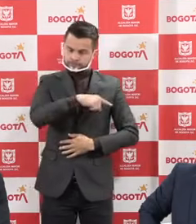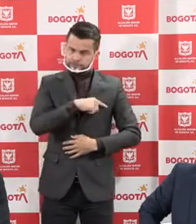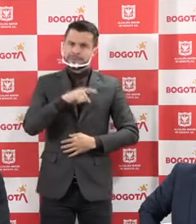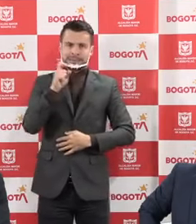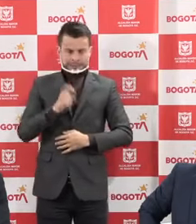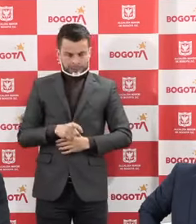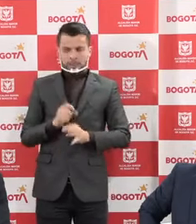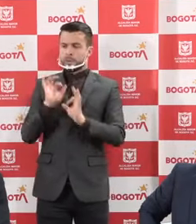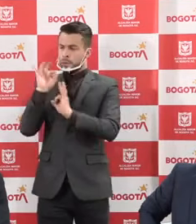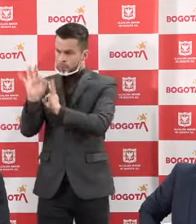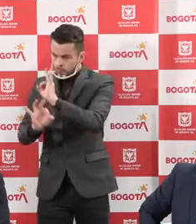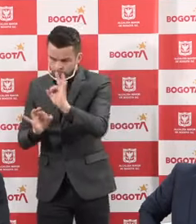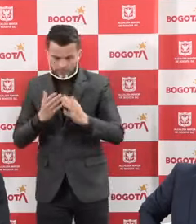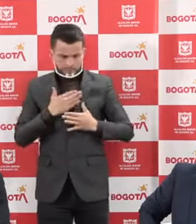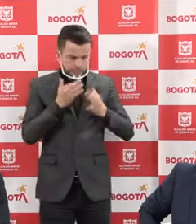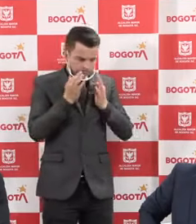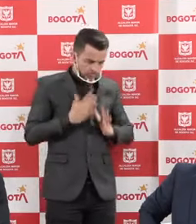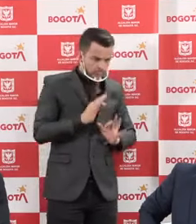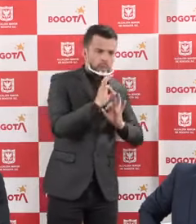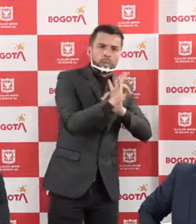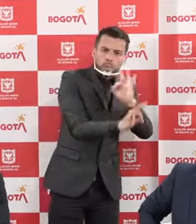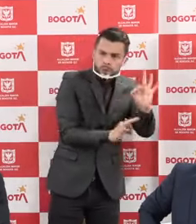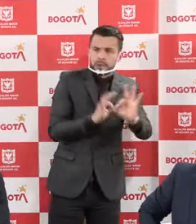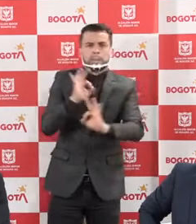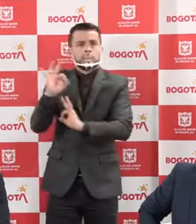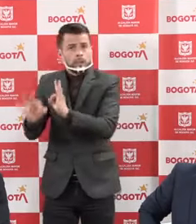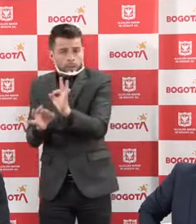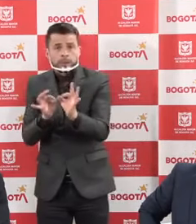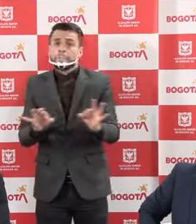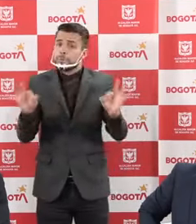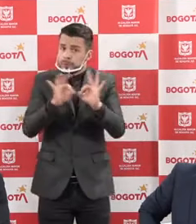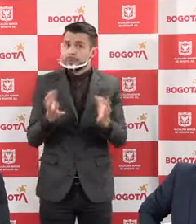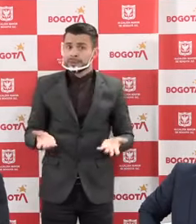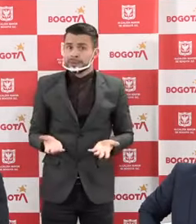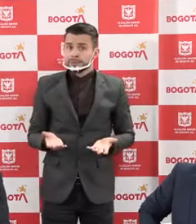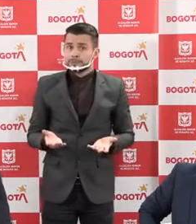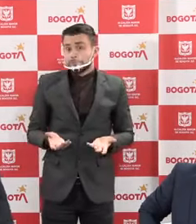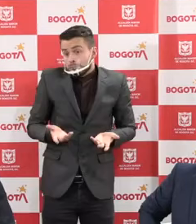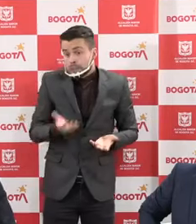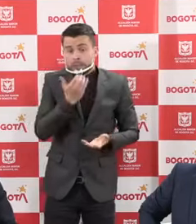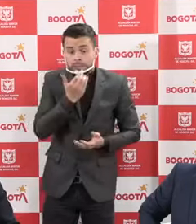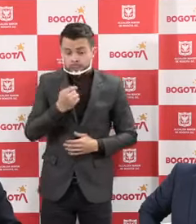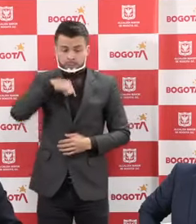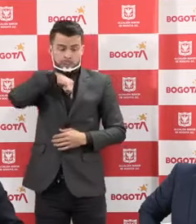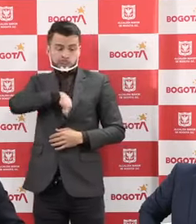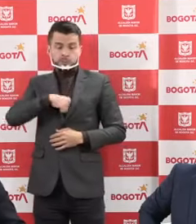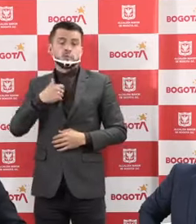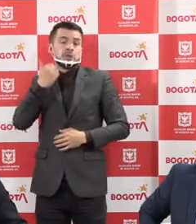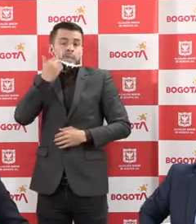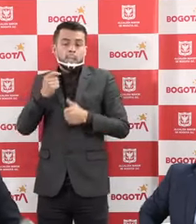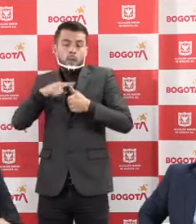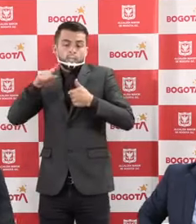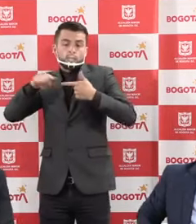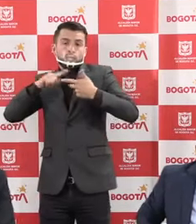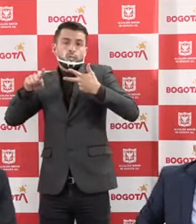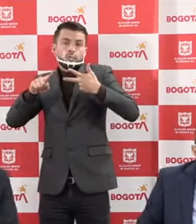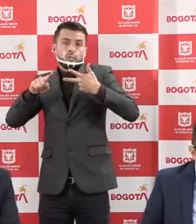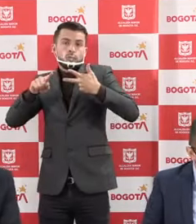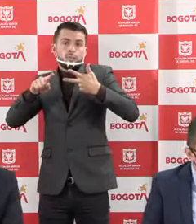o con algún tipo de comorbilidad que al enfermarse puedan terminar en una unidad de cuidado intensivo